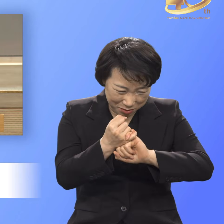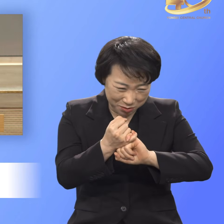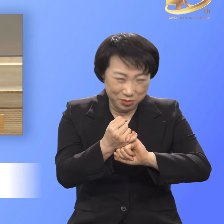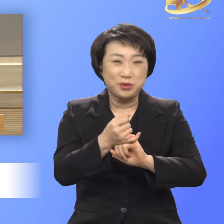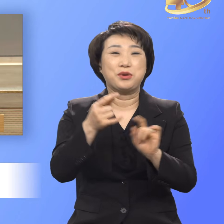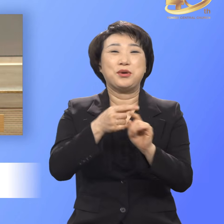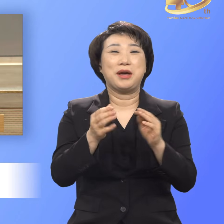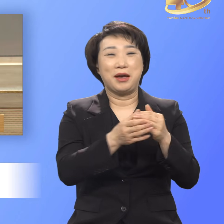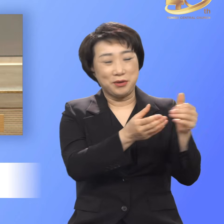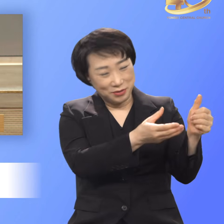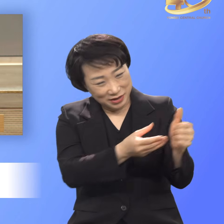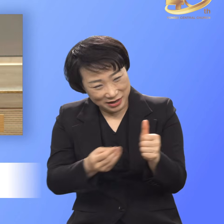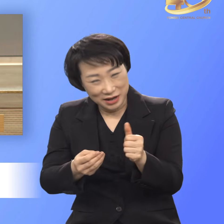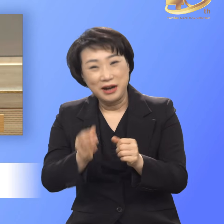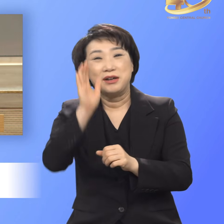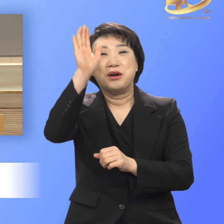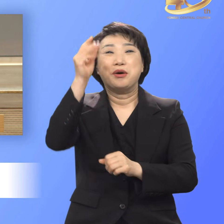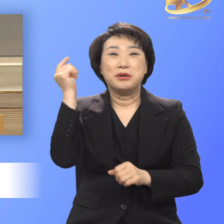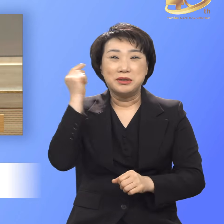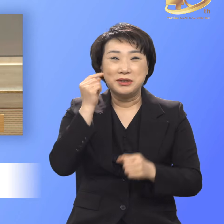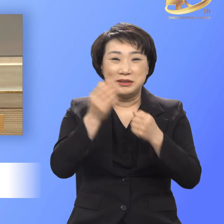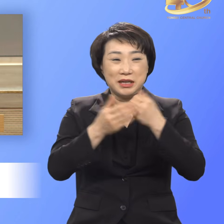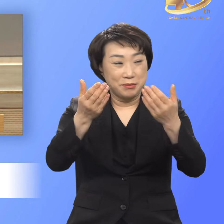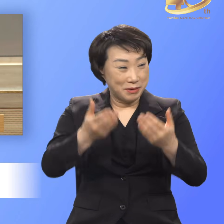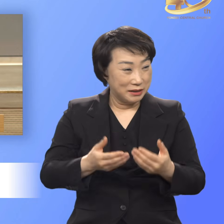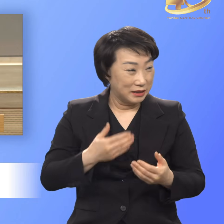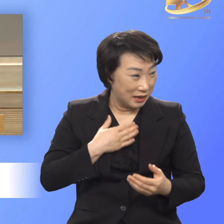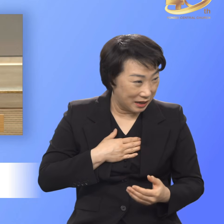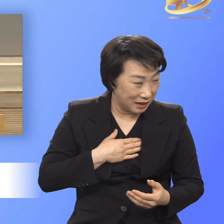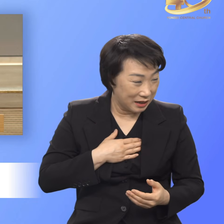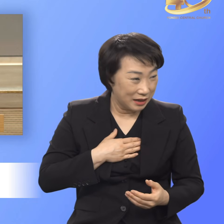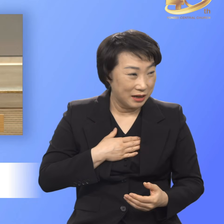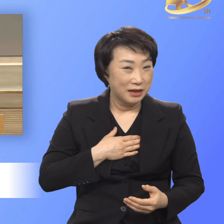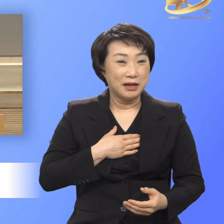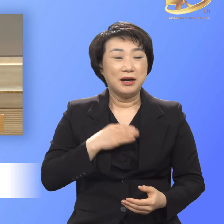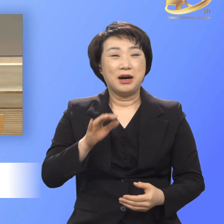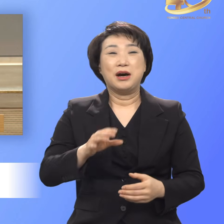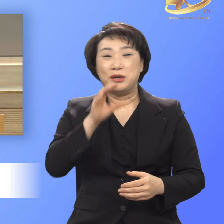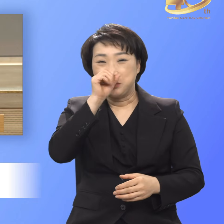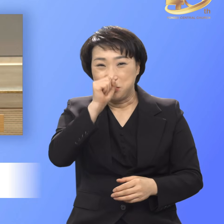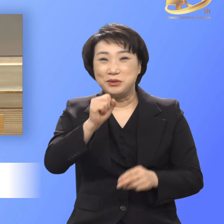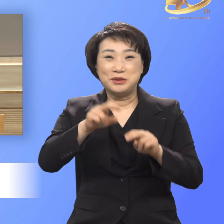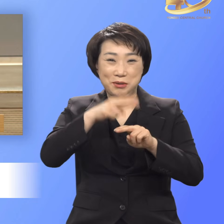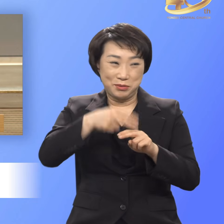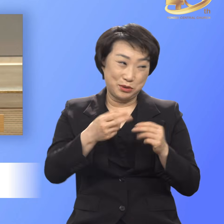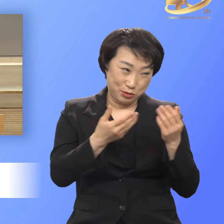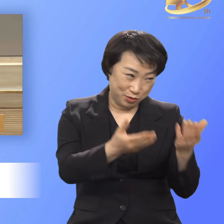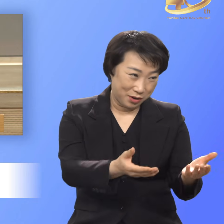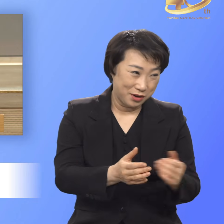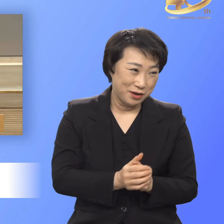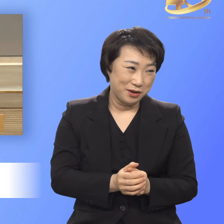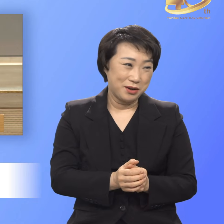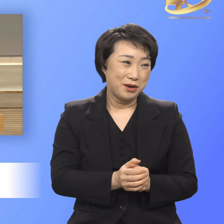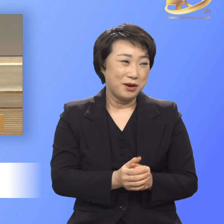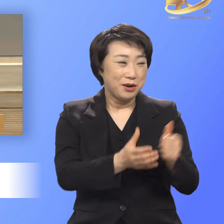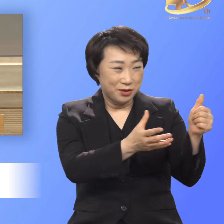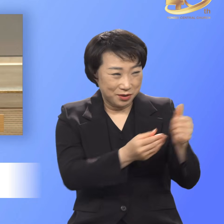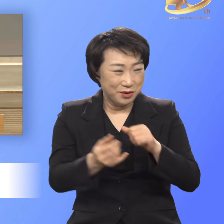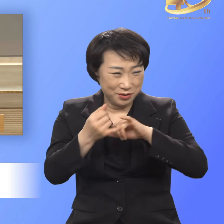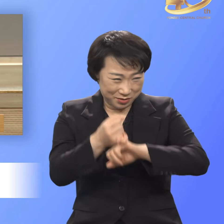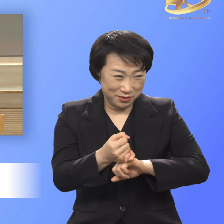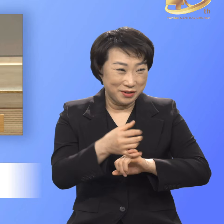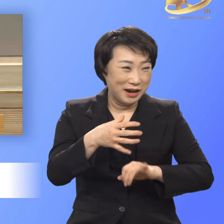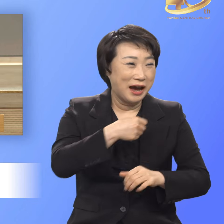교회 와서 말씀도 듣고 은혜도 받고 좋은 선물도 주니까 와서